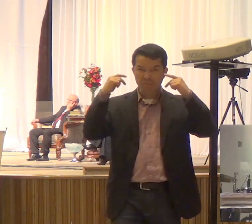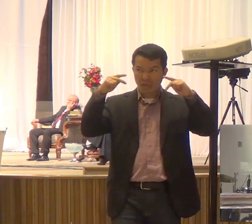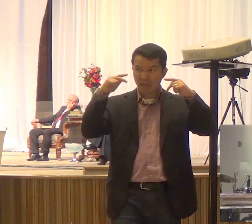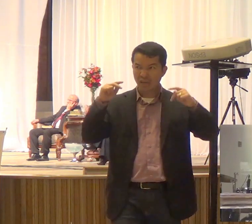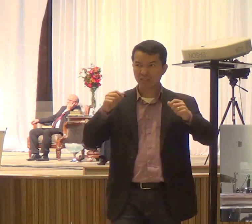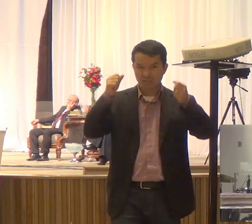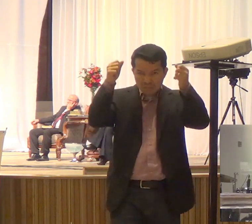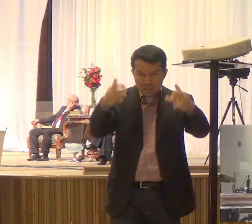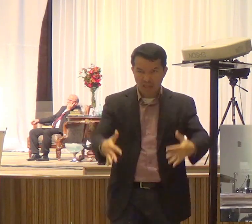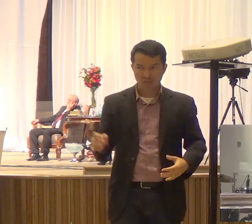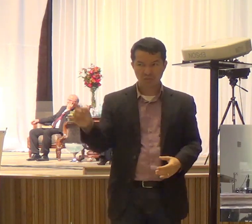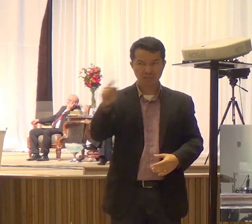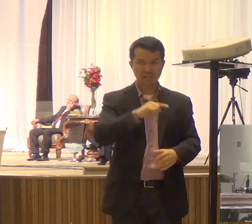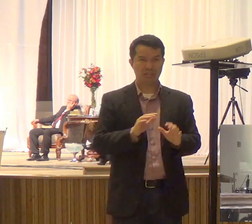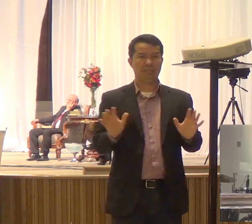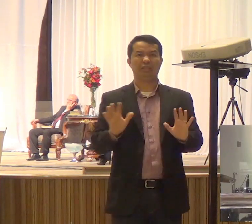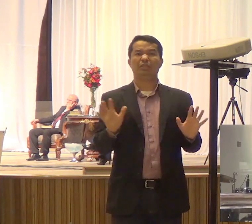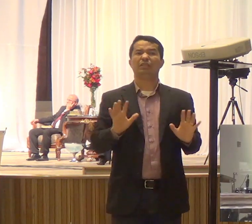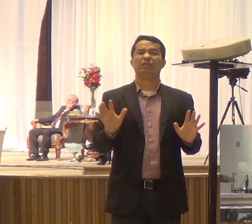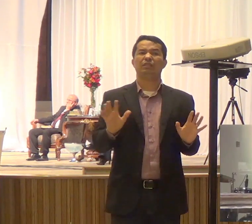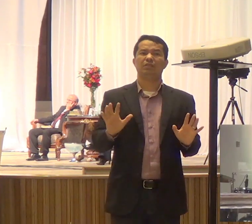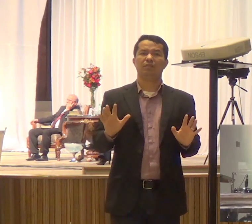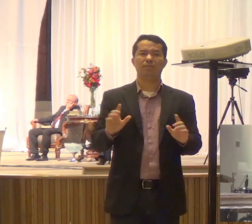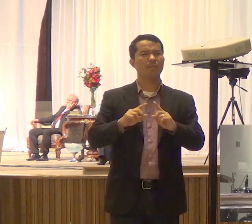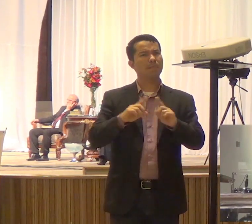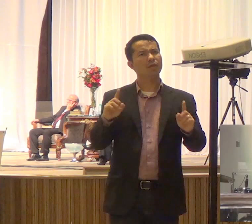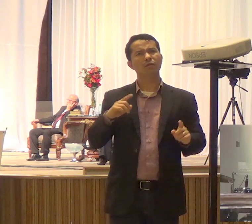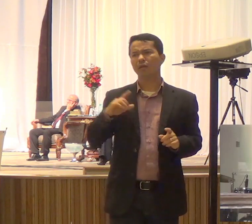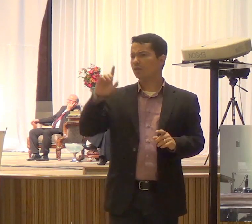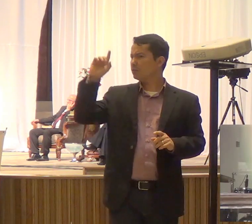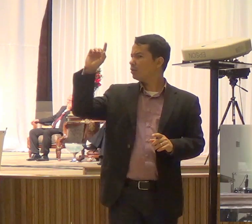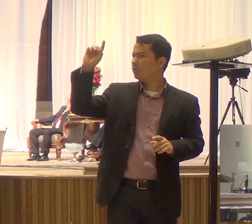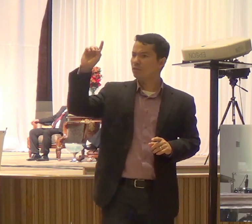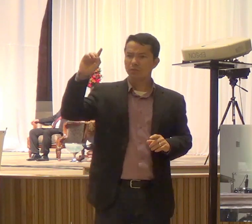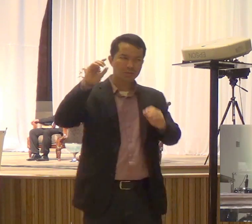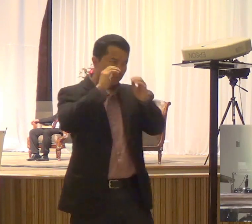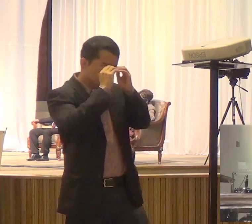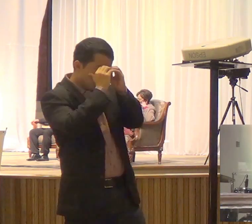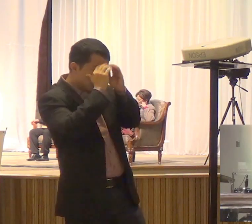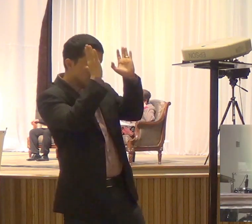gente só quer ficar com a ideia de que o amor do Senhor é tão grande por nós,